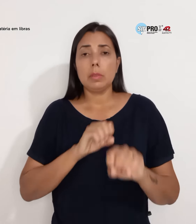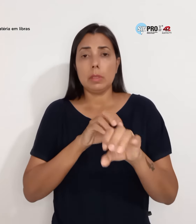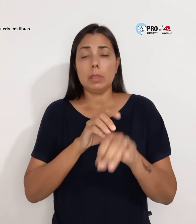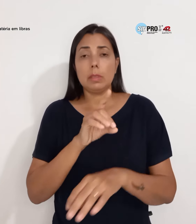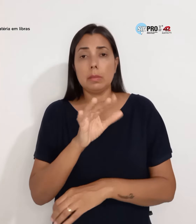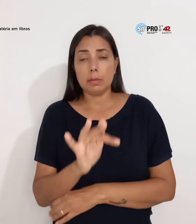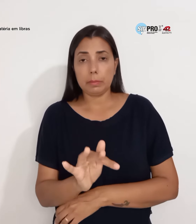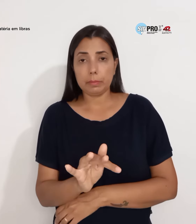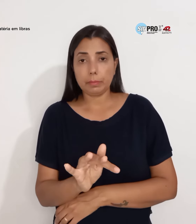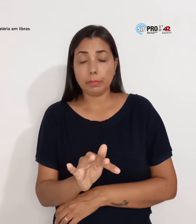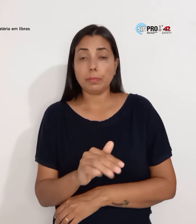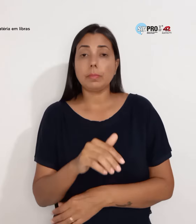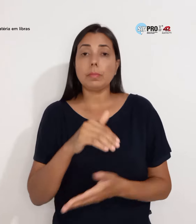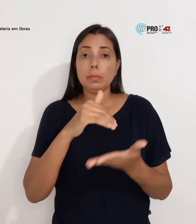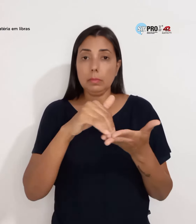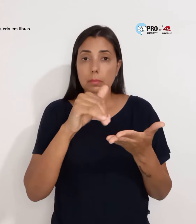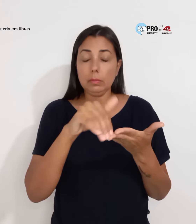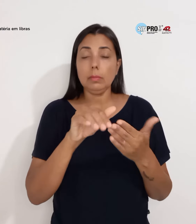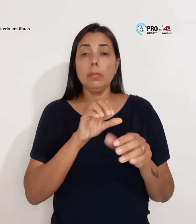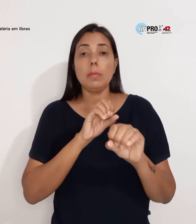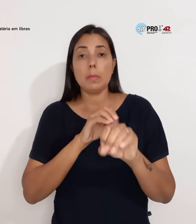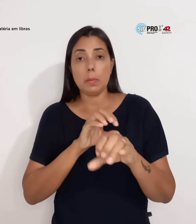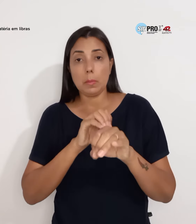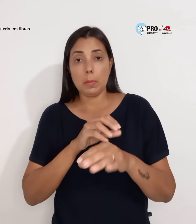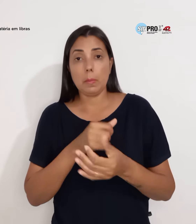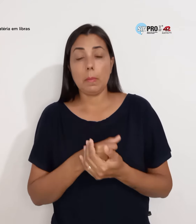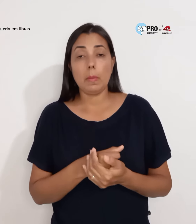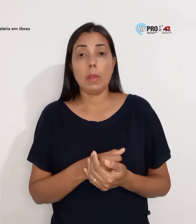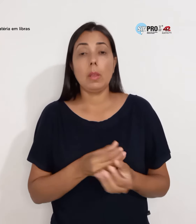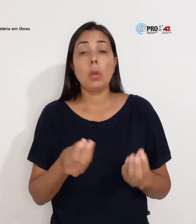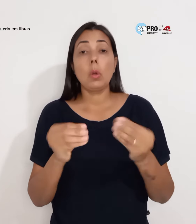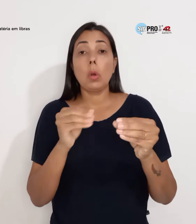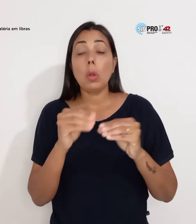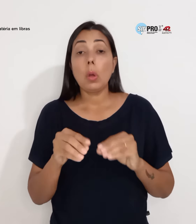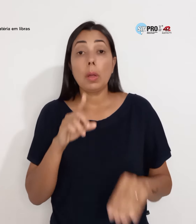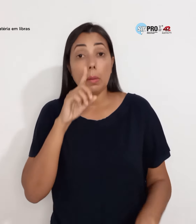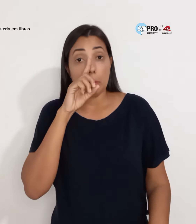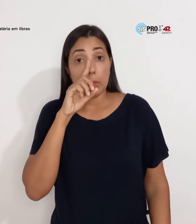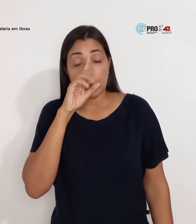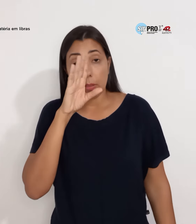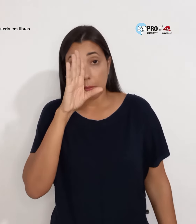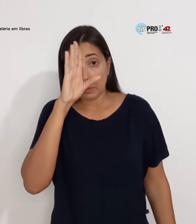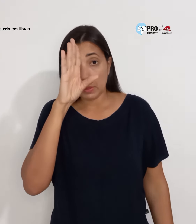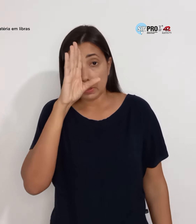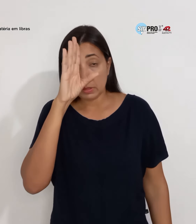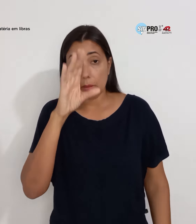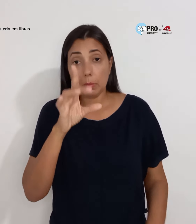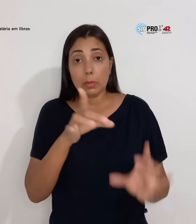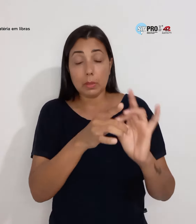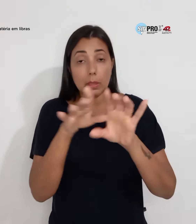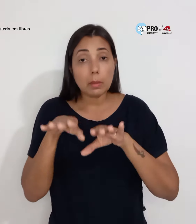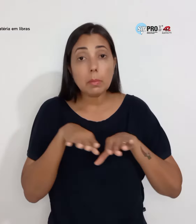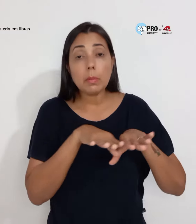Distrito Federal, a Secretaria de Educação coloca em risco os princípios democráticos